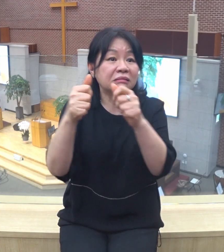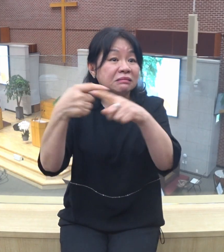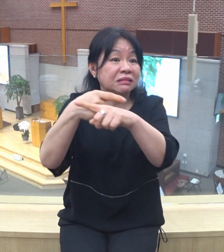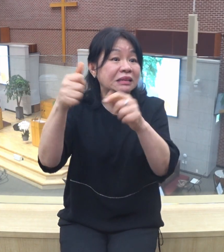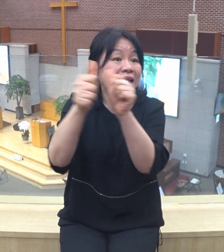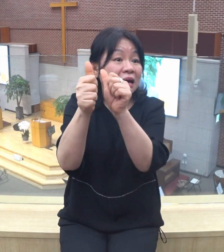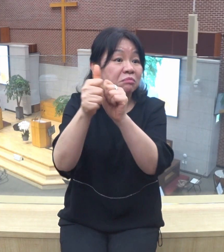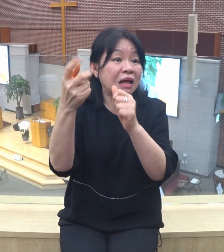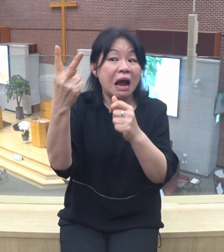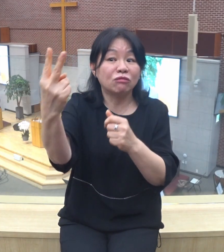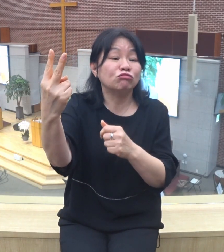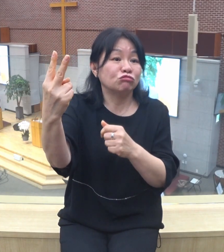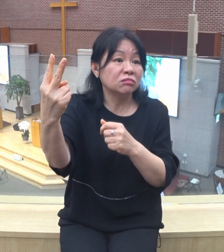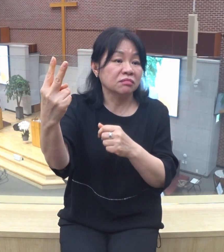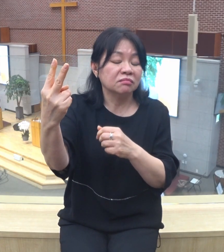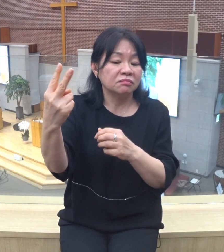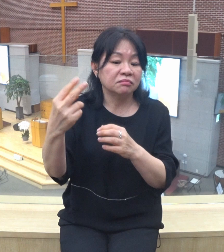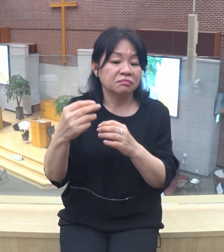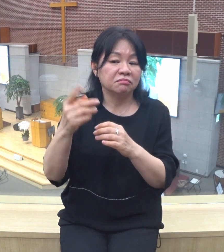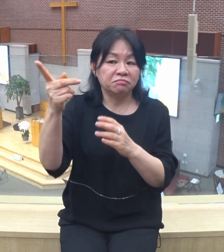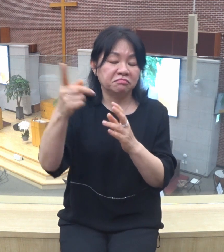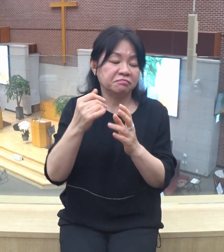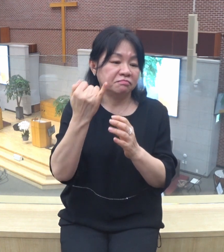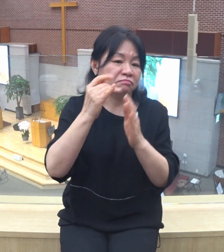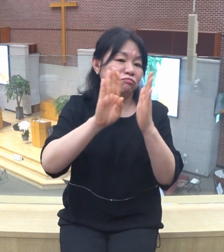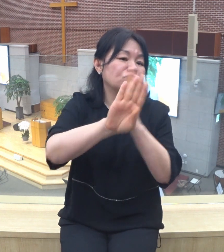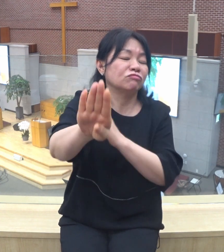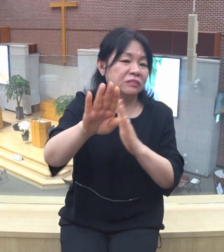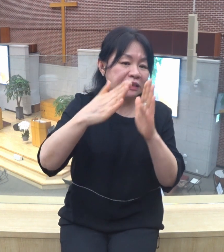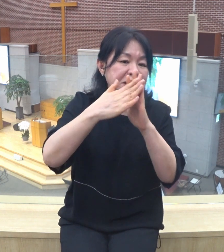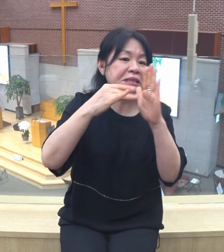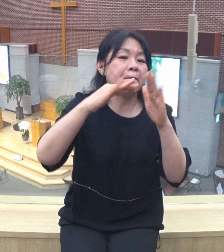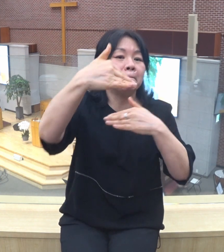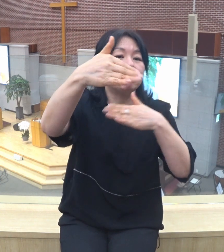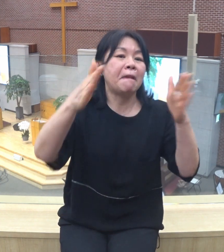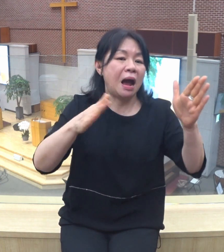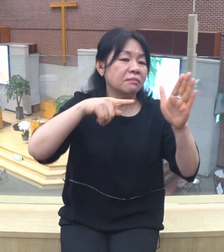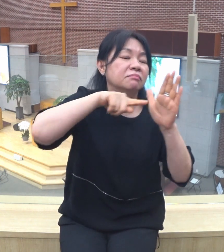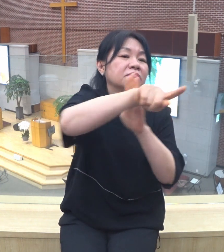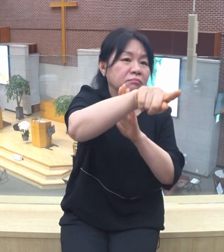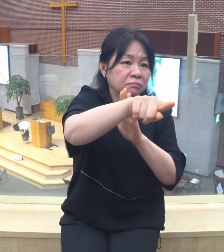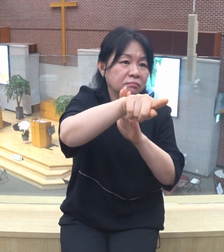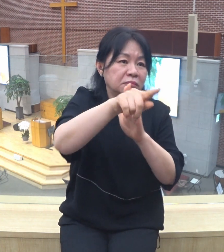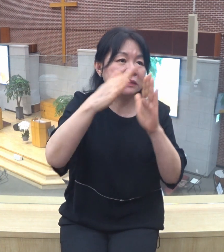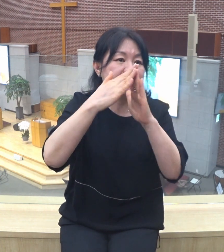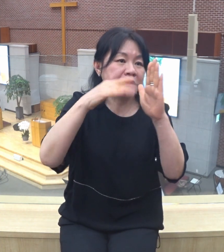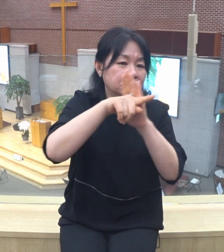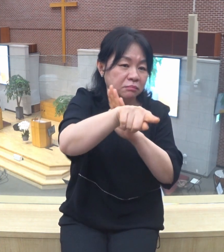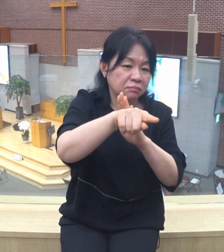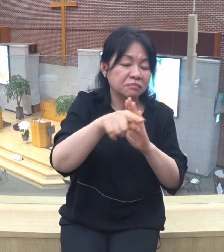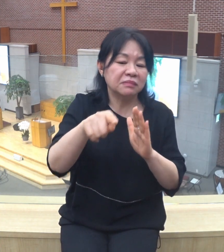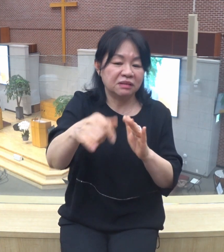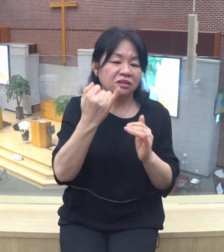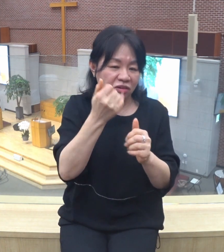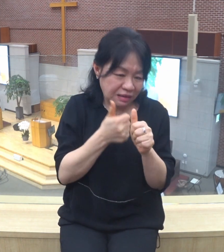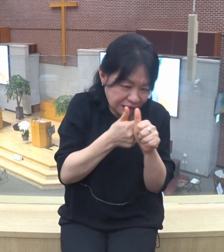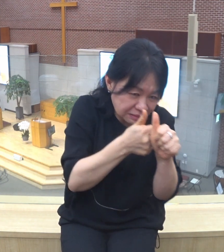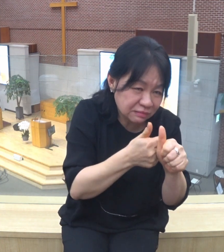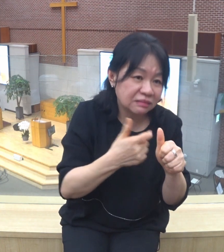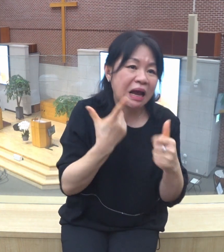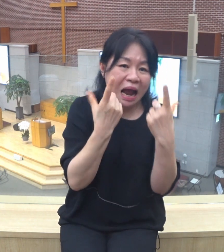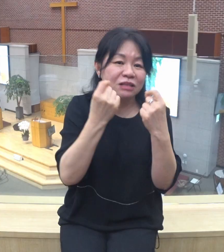함께였습니다. 그러더니 문을 열고 아무 말도 없이 집 안으로 들어갔습니다. 저도 따라 그 집